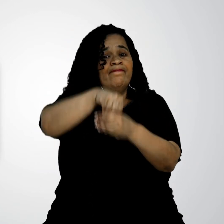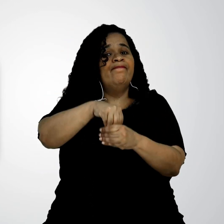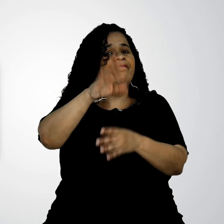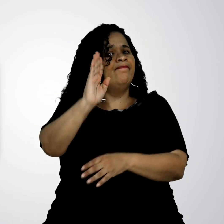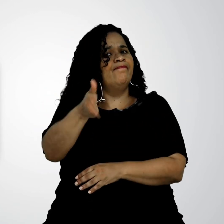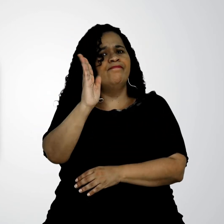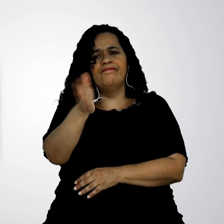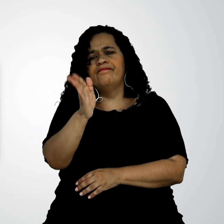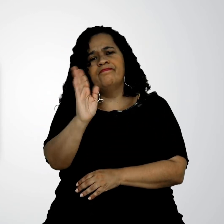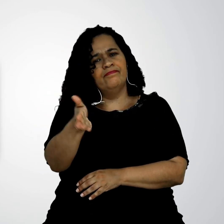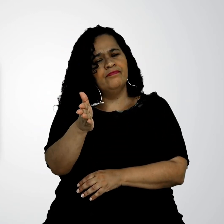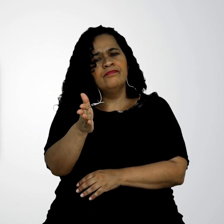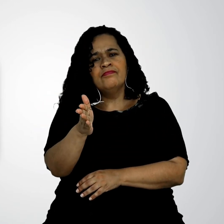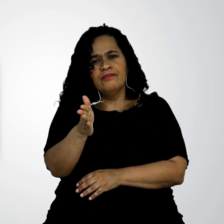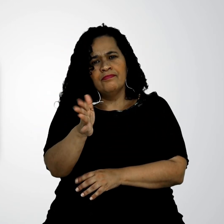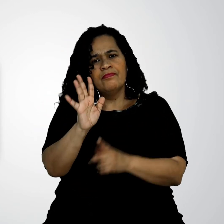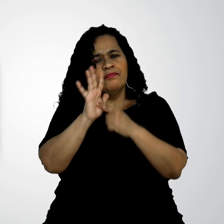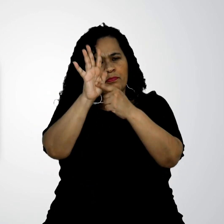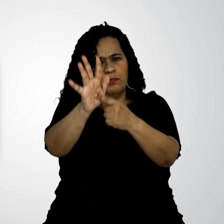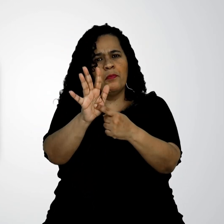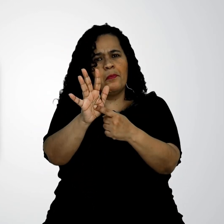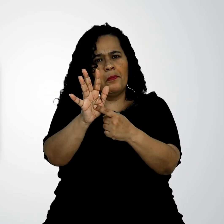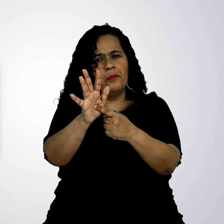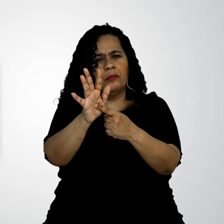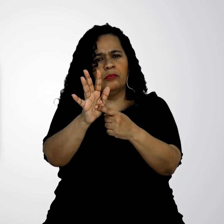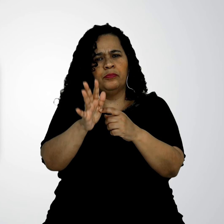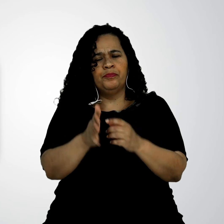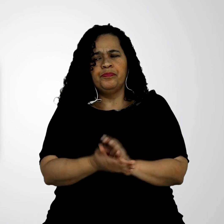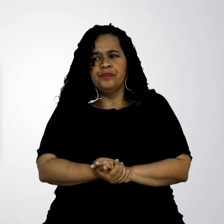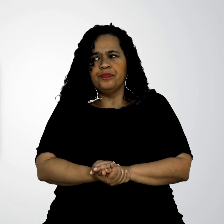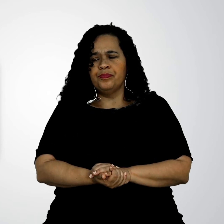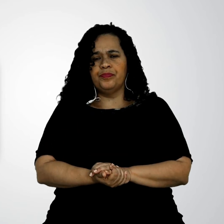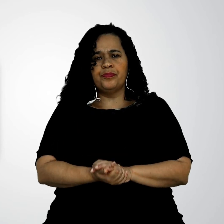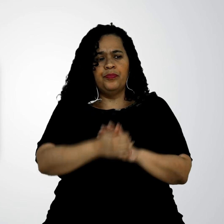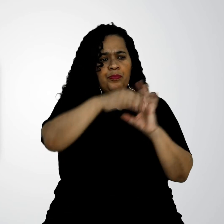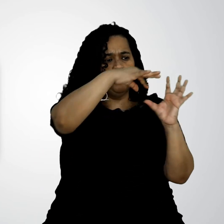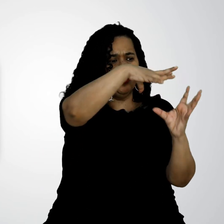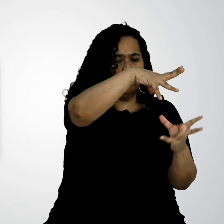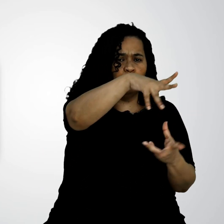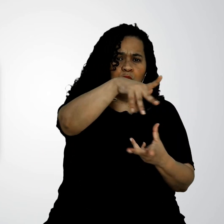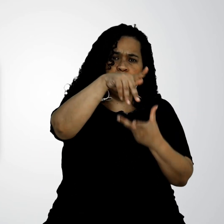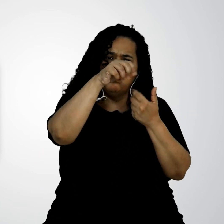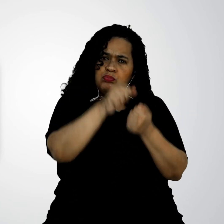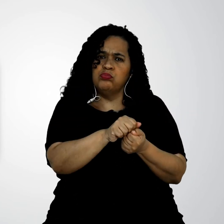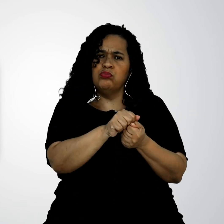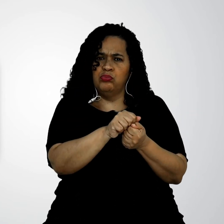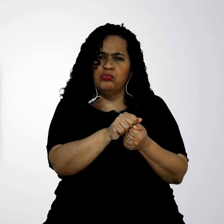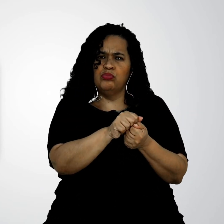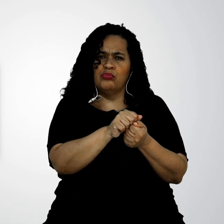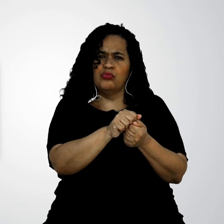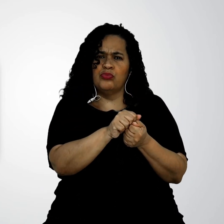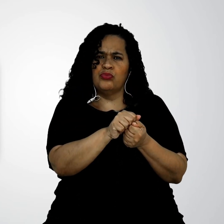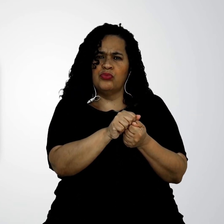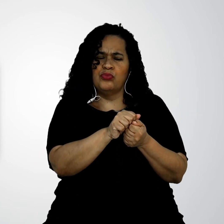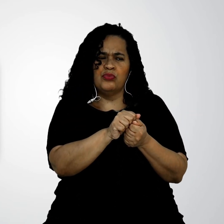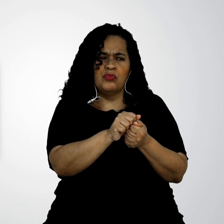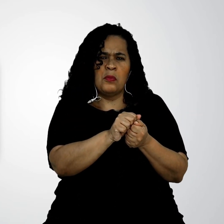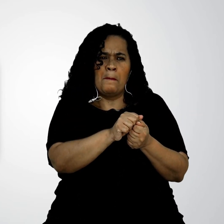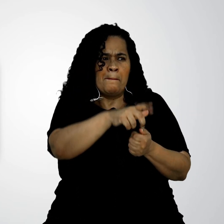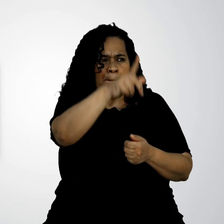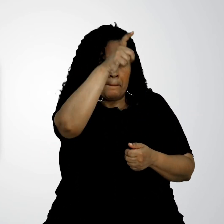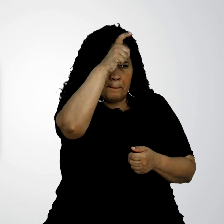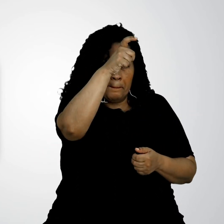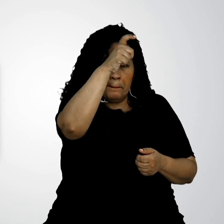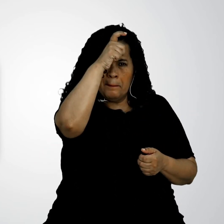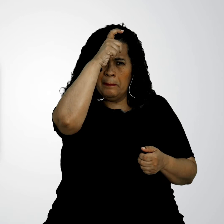é o papel que eles estão fazendo, não tem o que fazer. O mundo segue o seu curso, o mundo segue o seu ritmo,